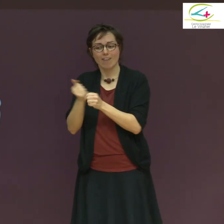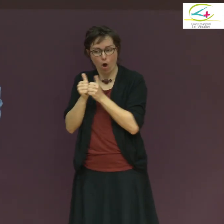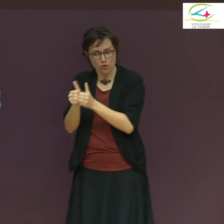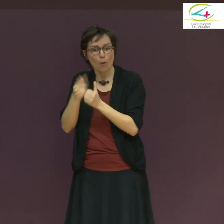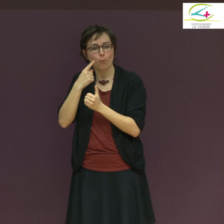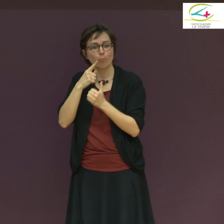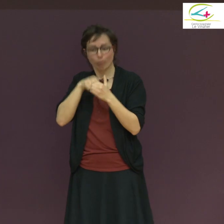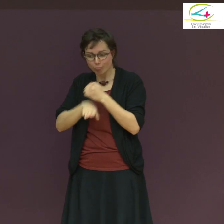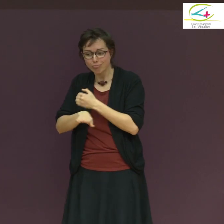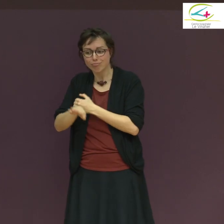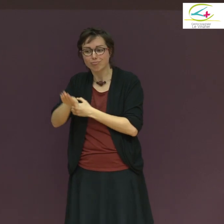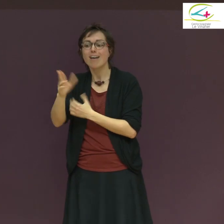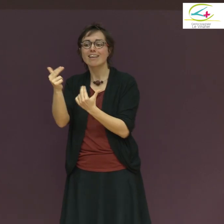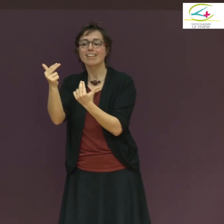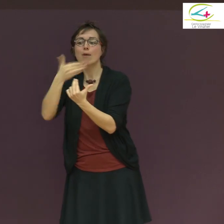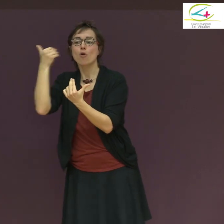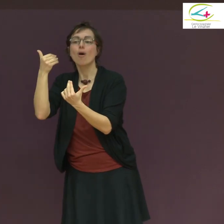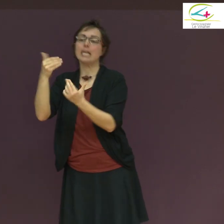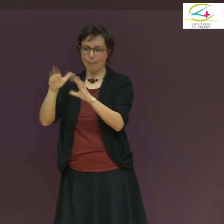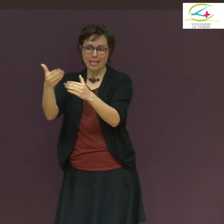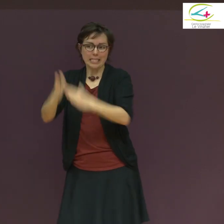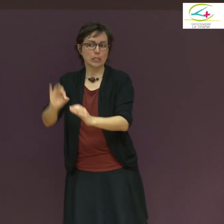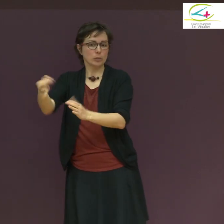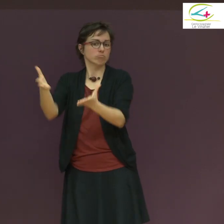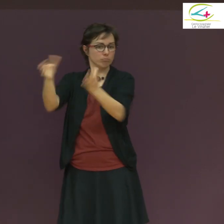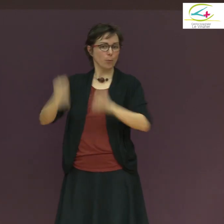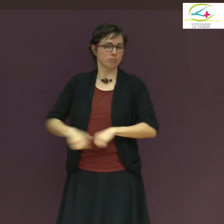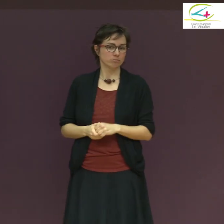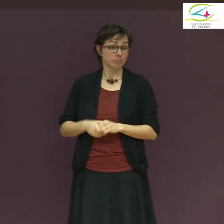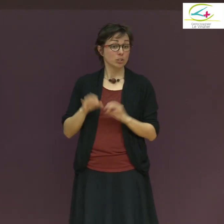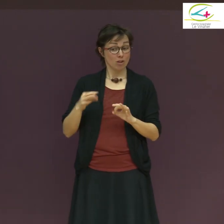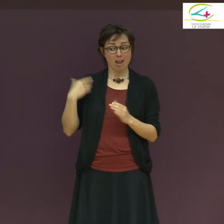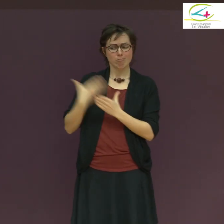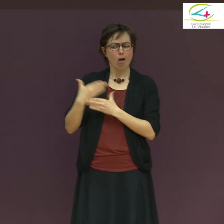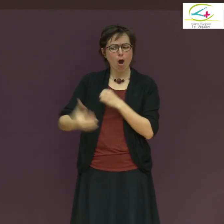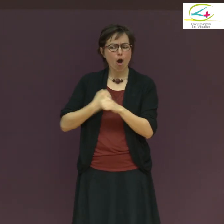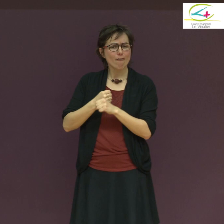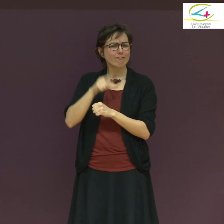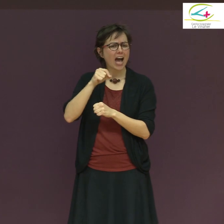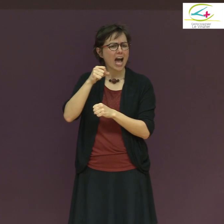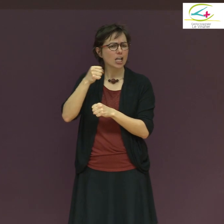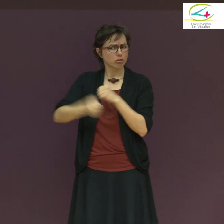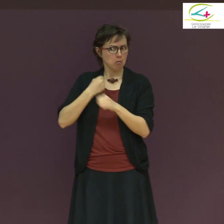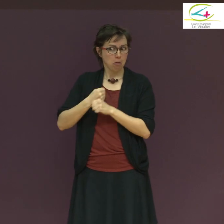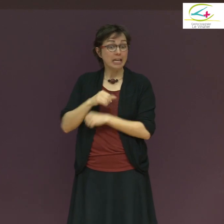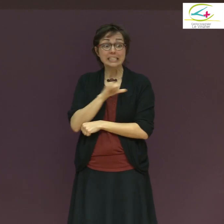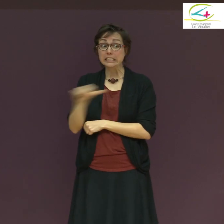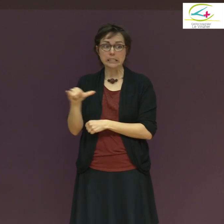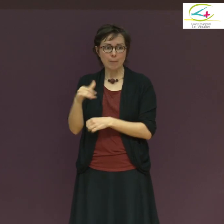que vous ayez la liberté de... Eh bien, croyez-moi ou pas, mais en 20 ans, je n'ai jamais vu quelqu'un aller bien et se